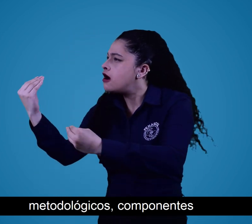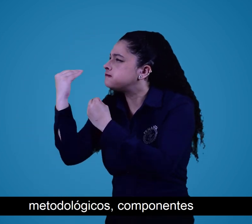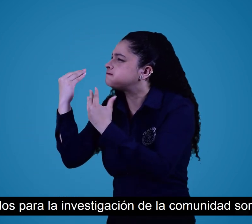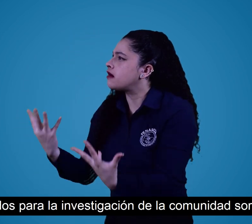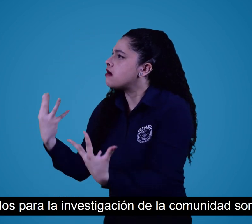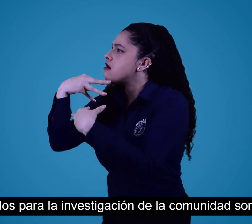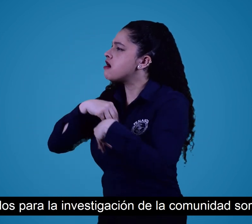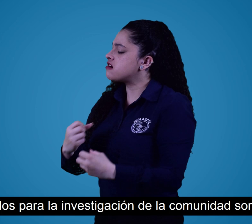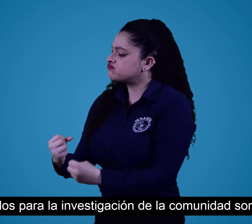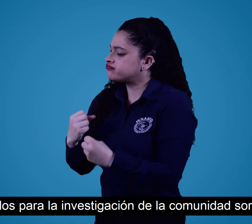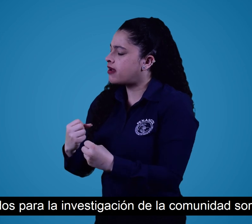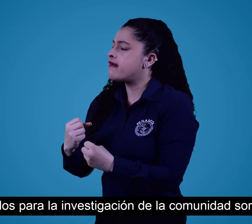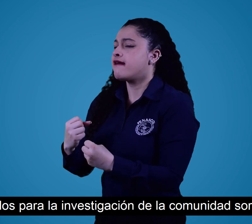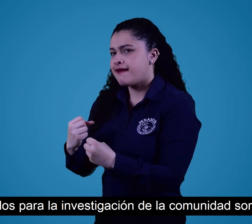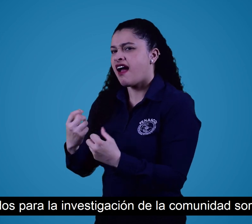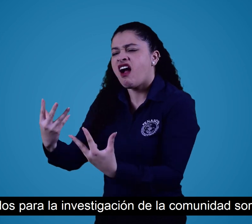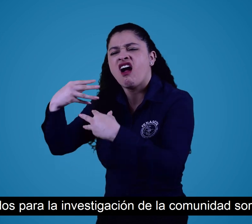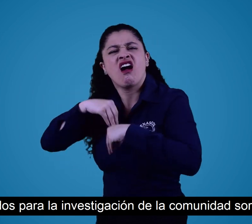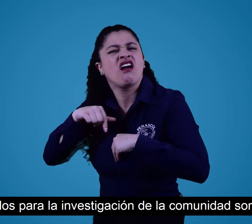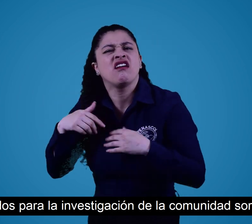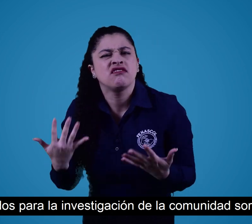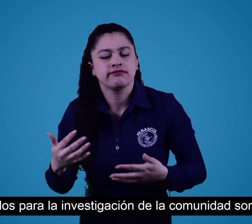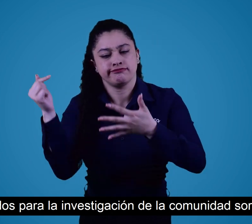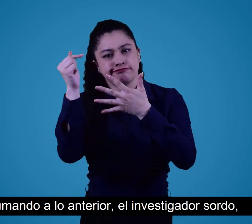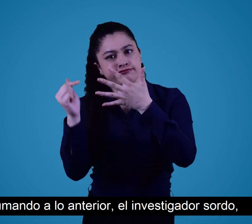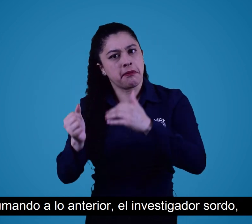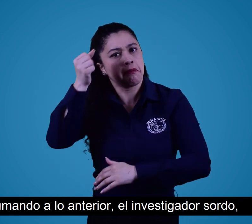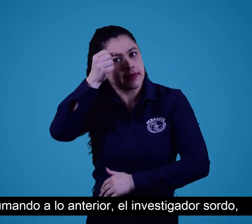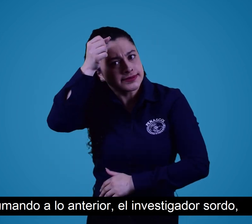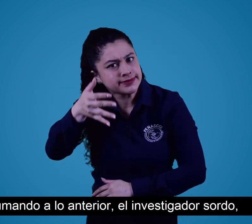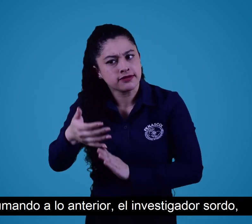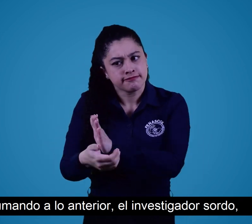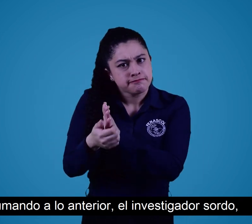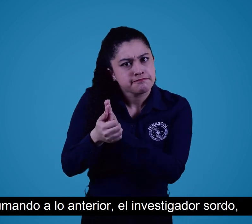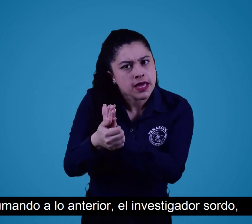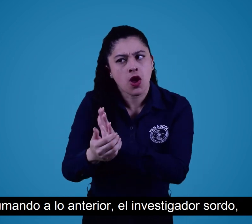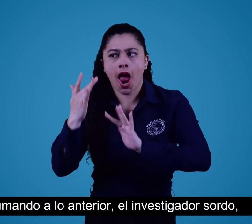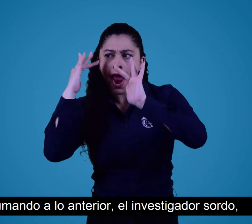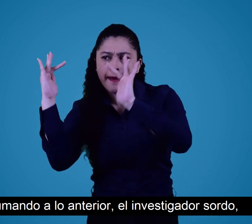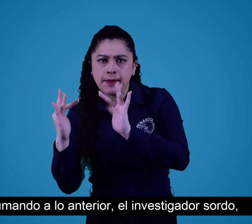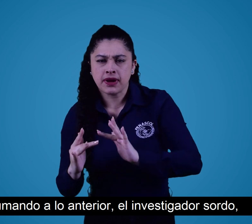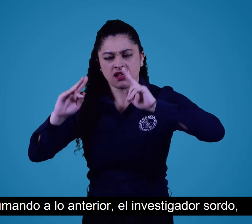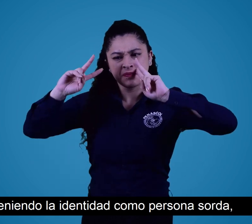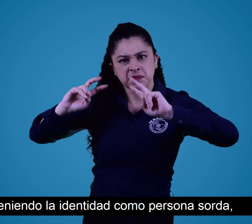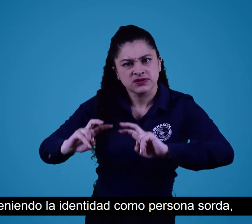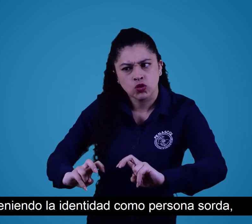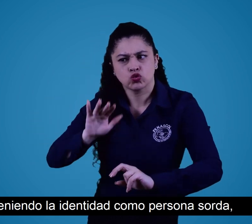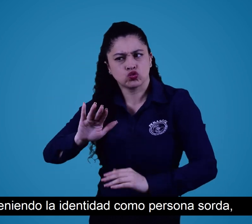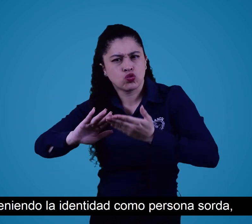componentes adecuados para la investigación de la comunidad sorda Sumado al anterior, el investigador sordo, teniendo la